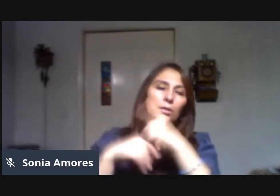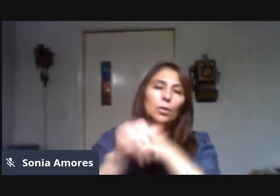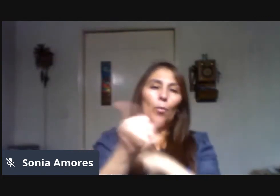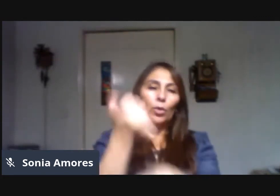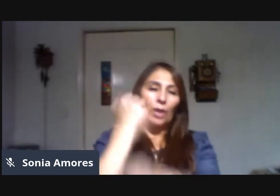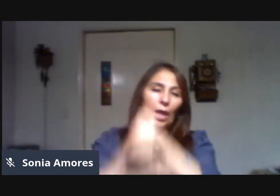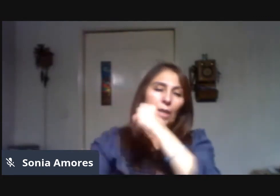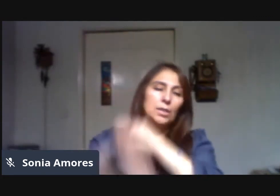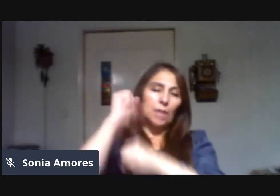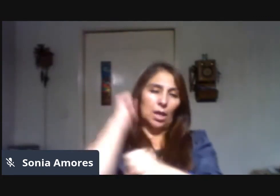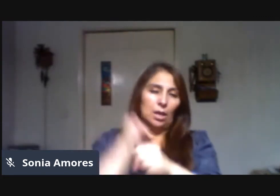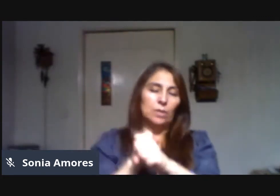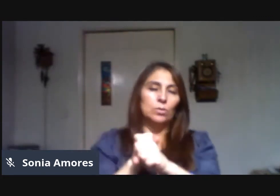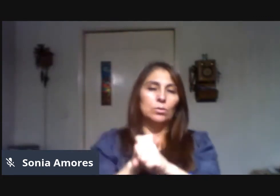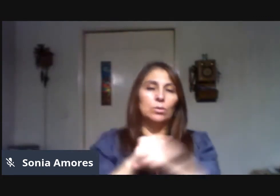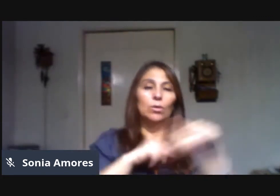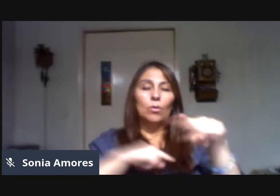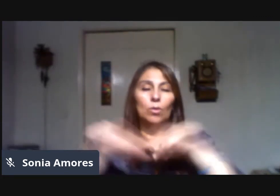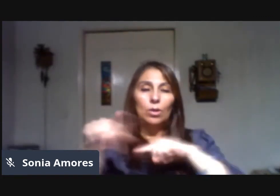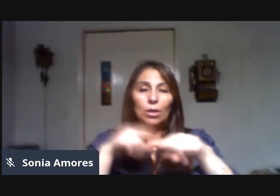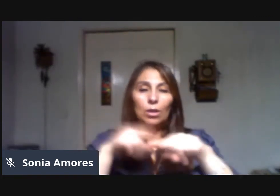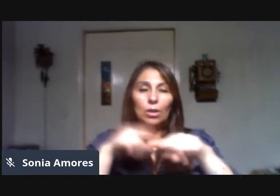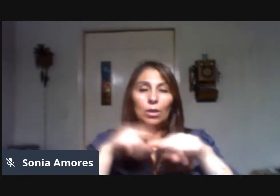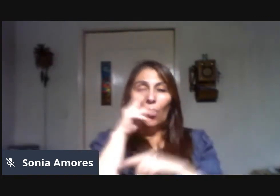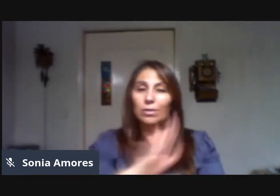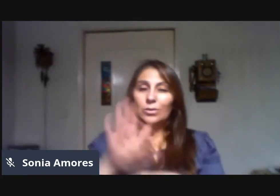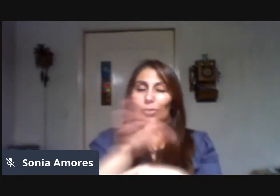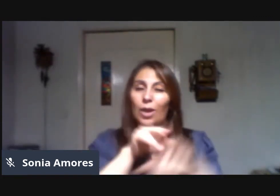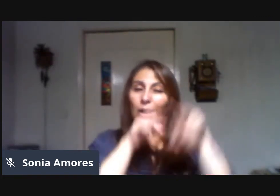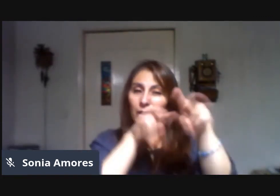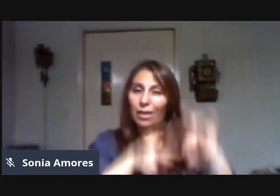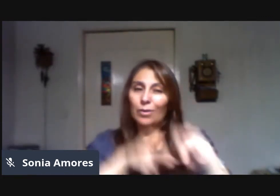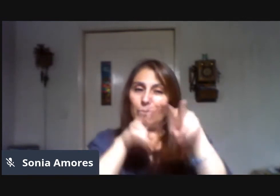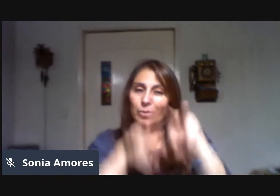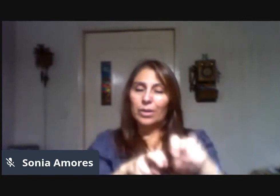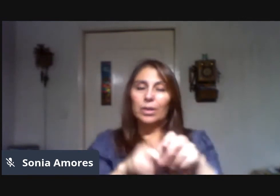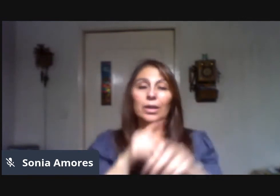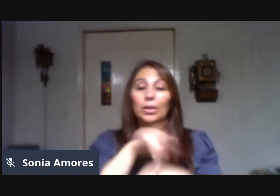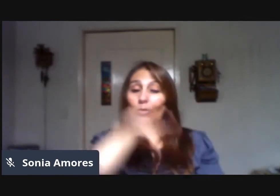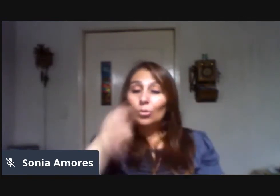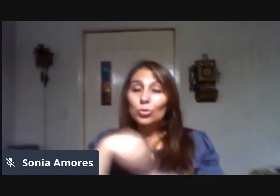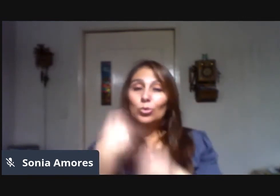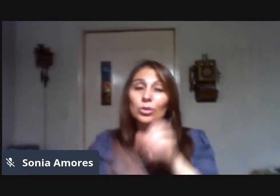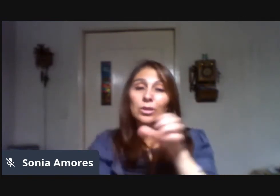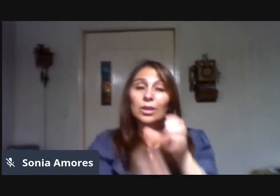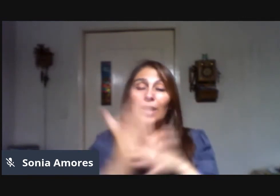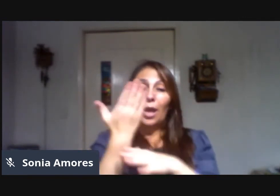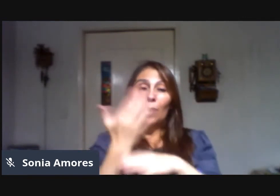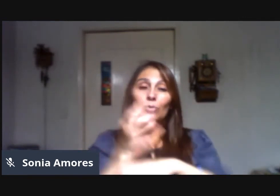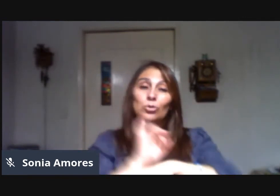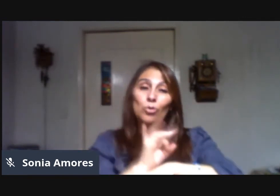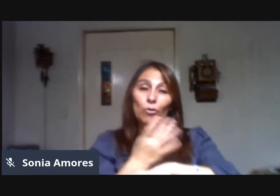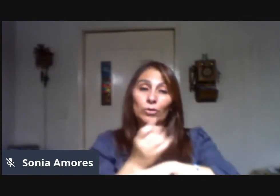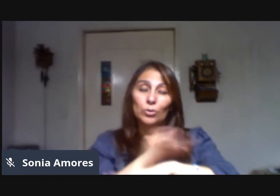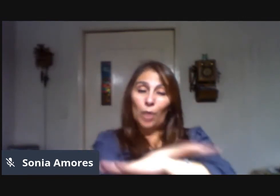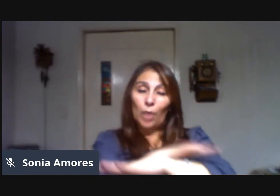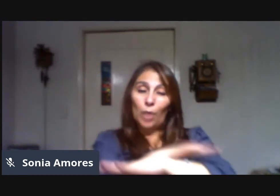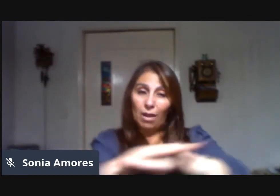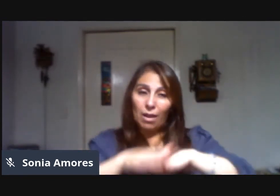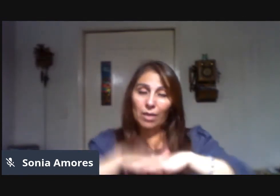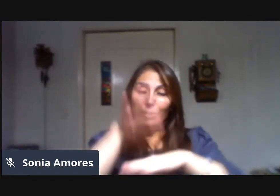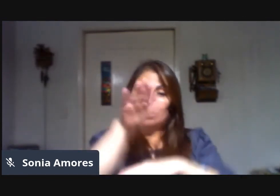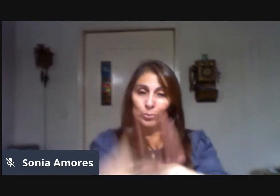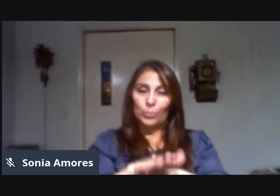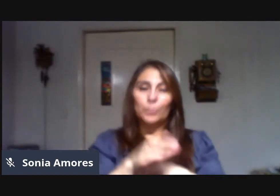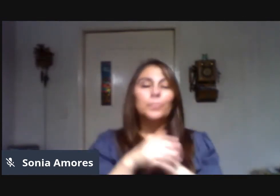con el Coordinador Nacional Agrario y estábamos creando la plataforma, que en su momento fue un decálogo que escribimos, que